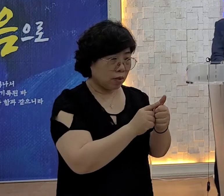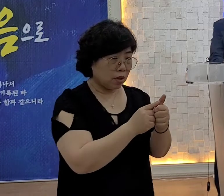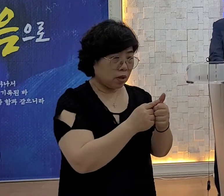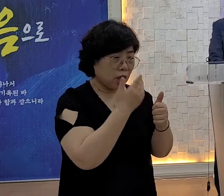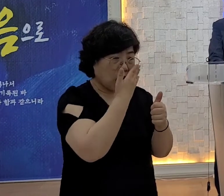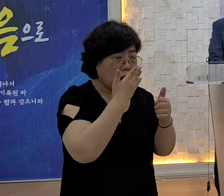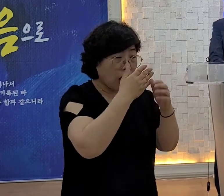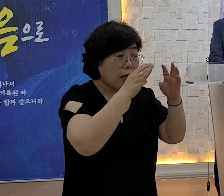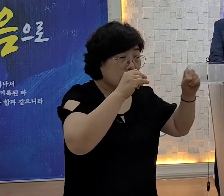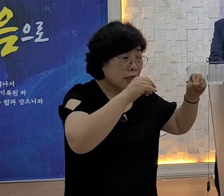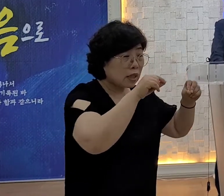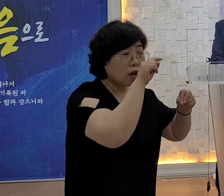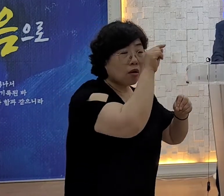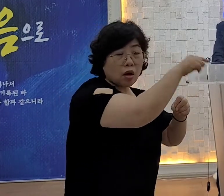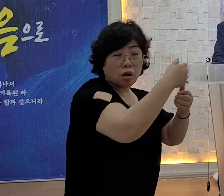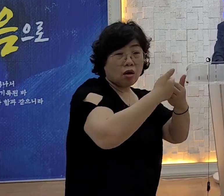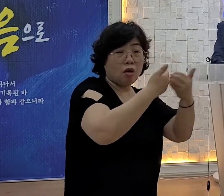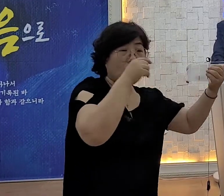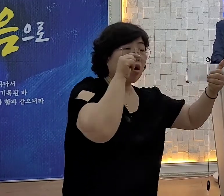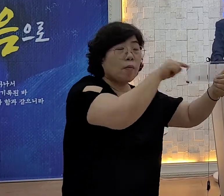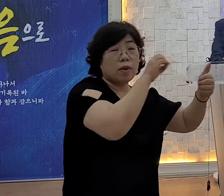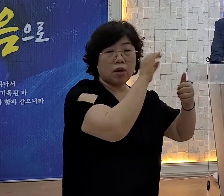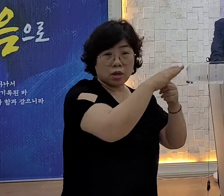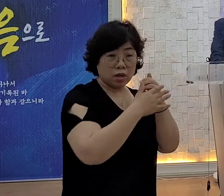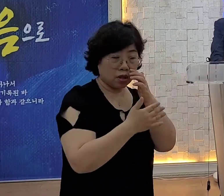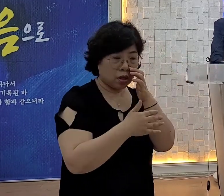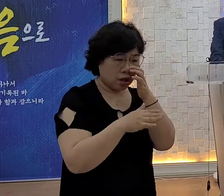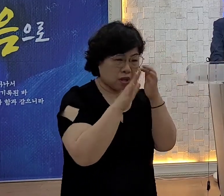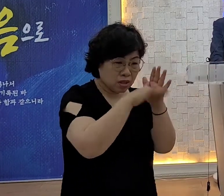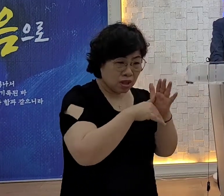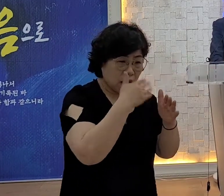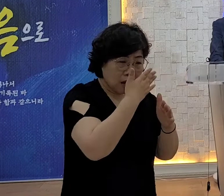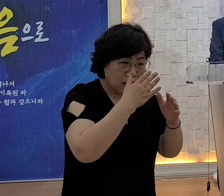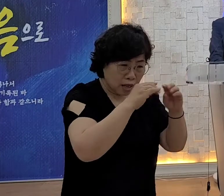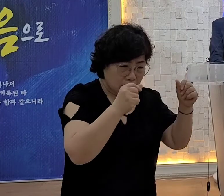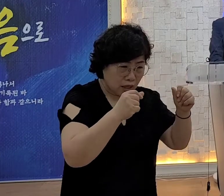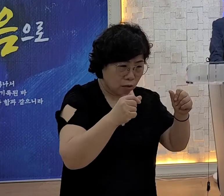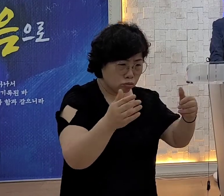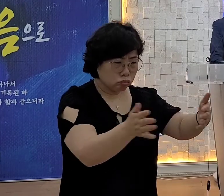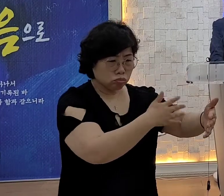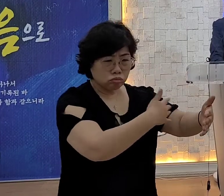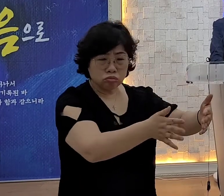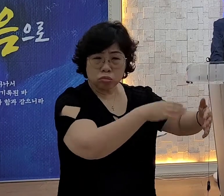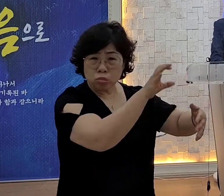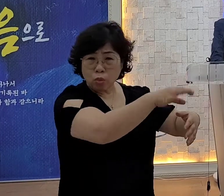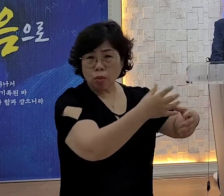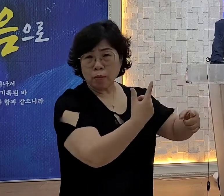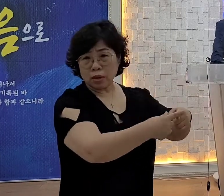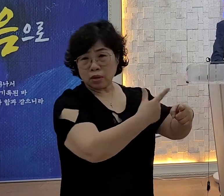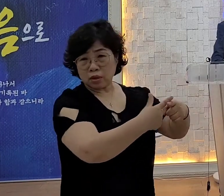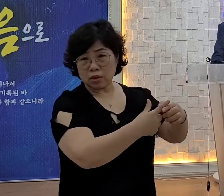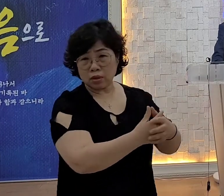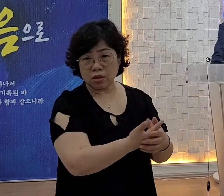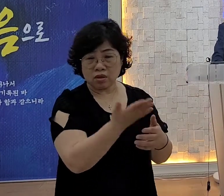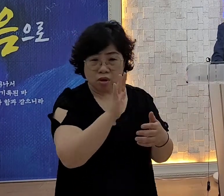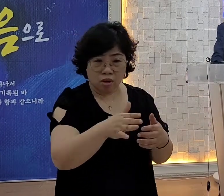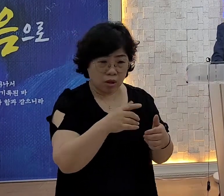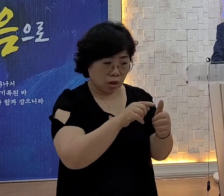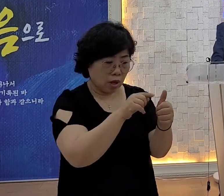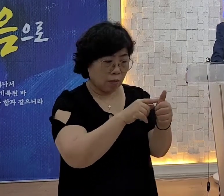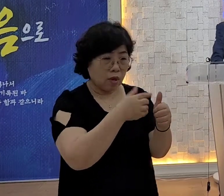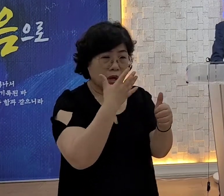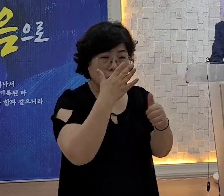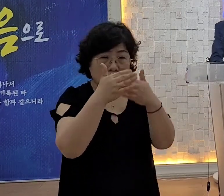아무것도 없는 그런 땅이었어요. 자, 그런데 아브라함은 하나님의 그 약속을 받고